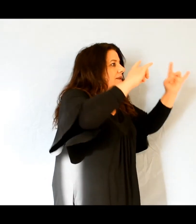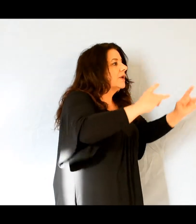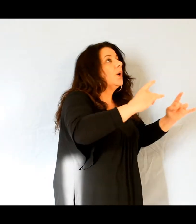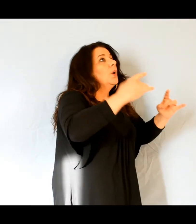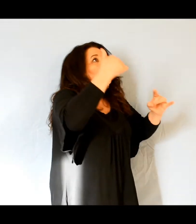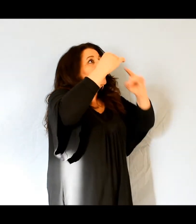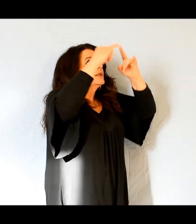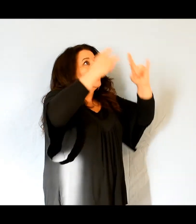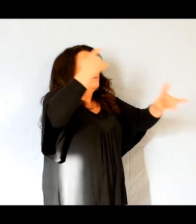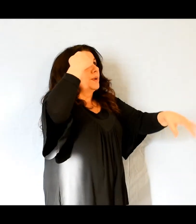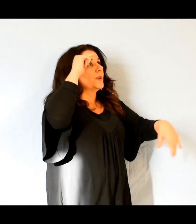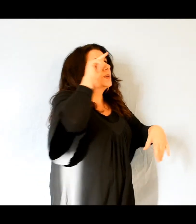Élie. »